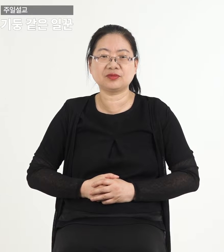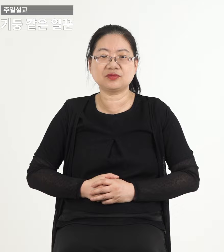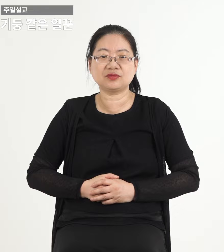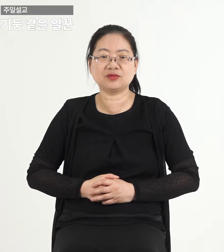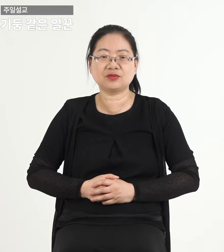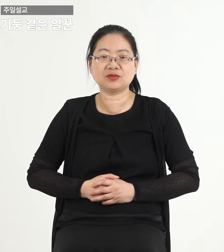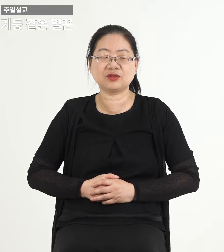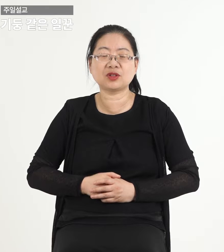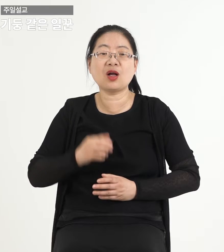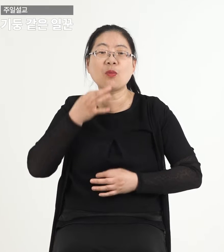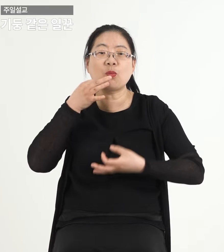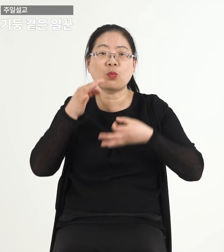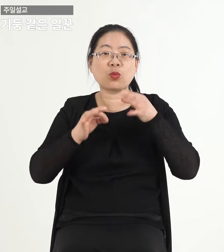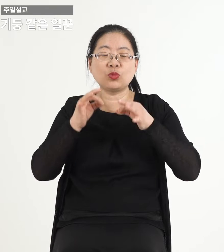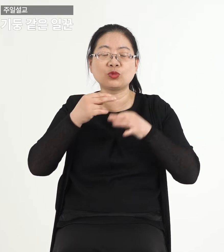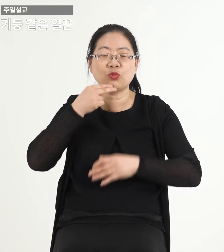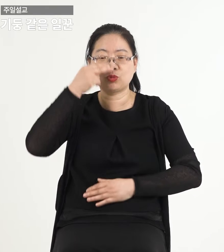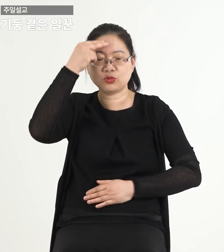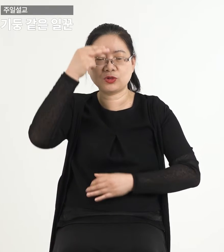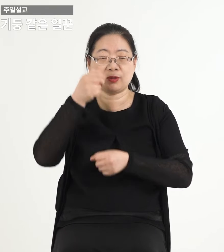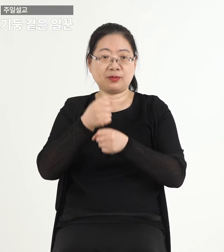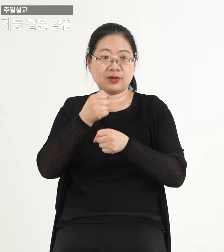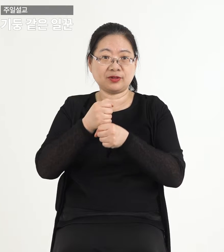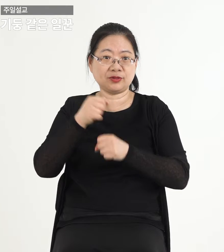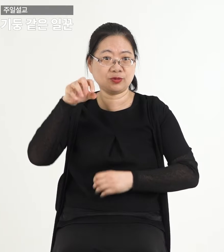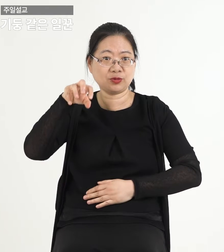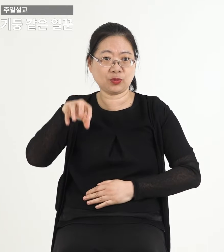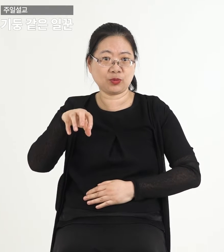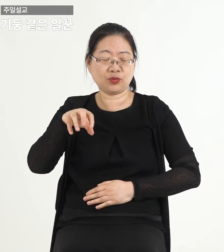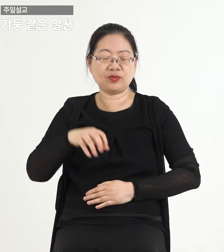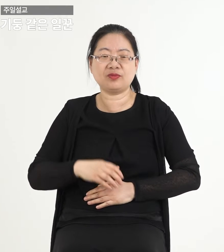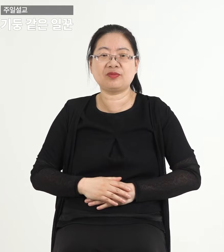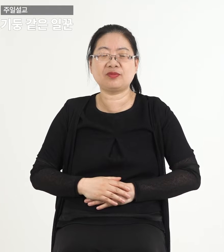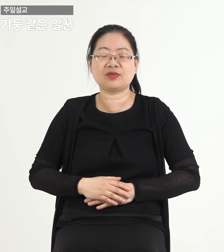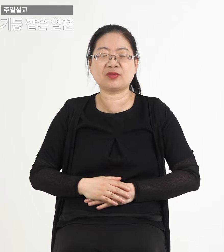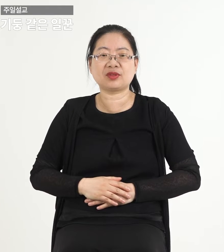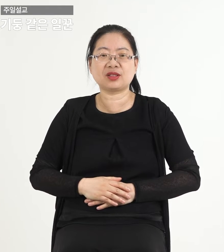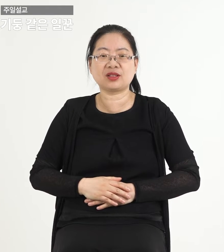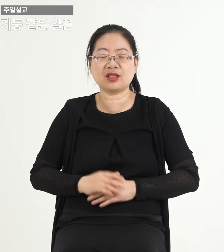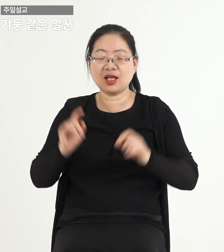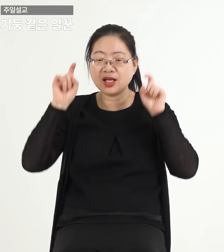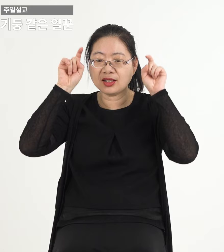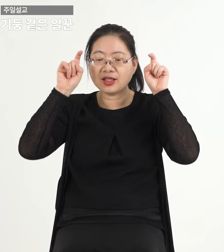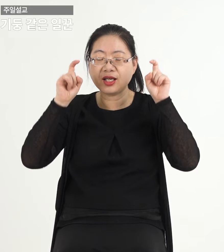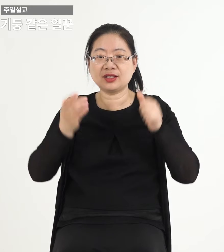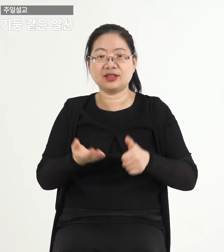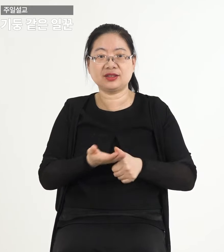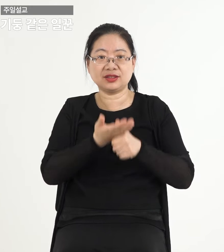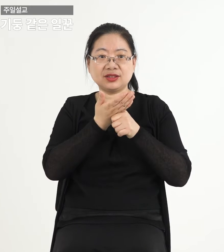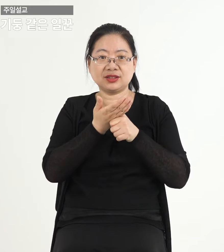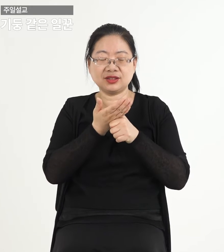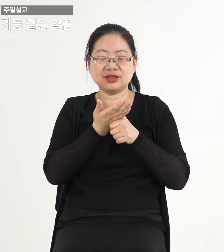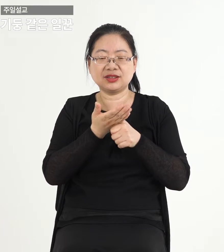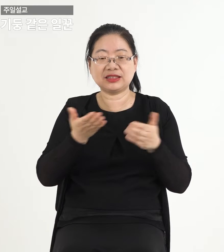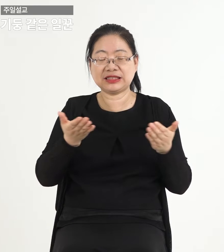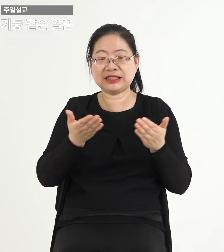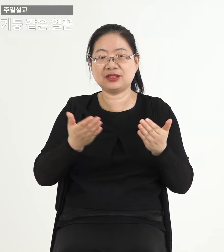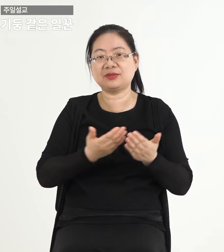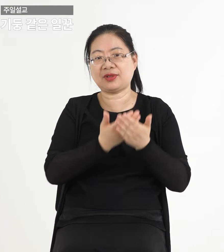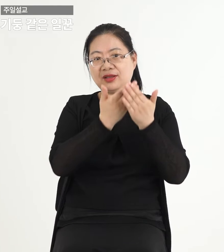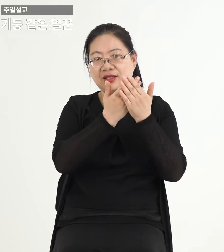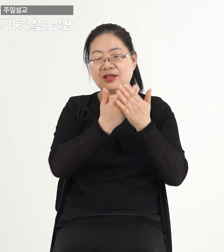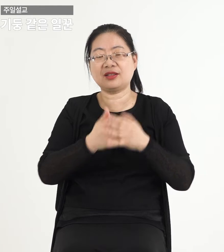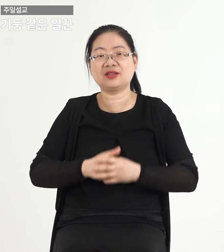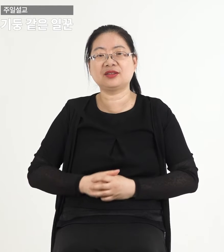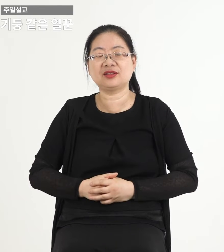어마어마한 포도주 생산지입니다. 그리고 양을 치는 목축업이 발달이 되어